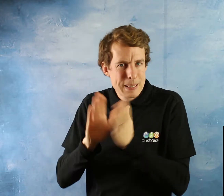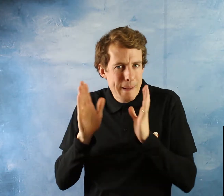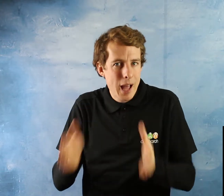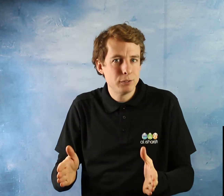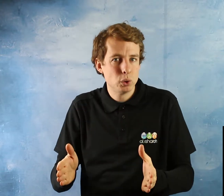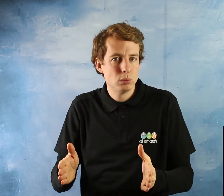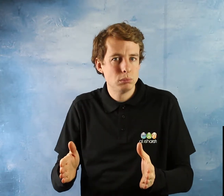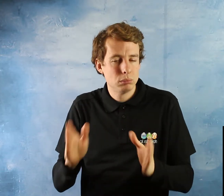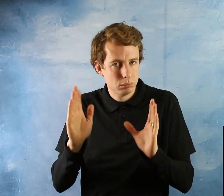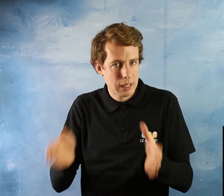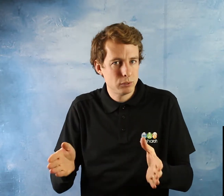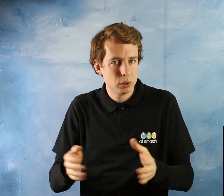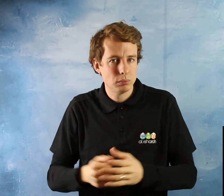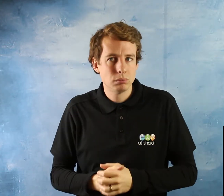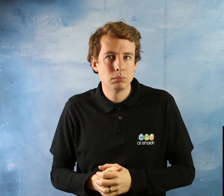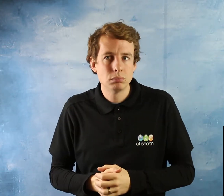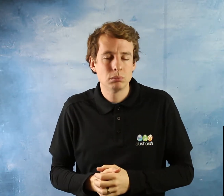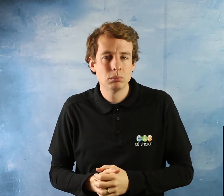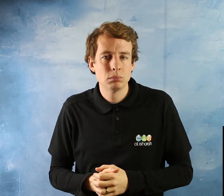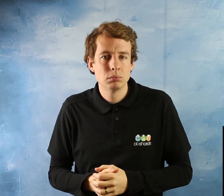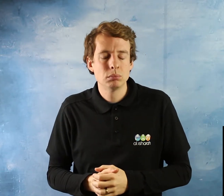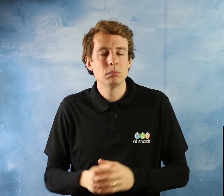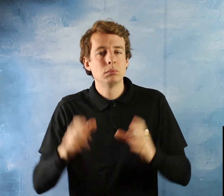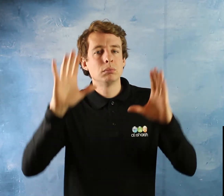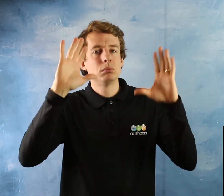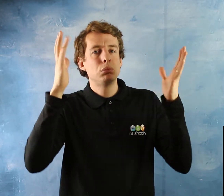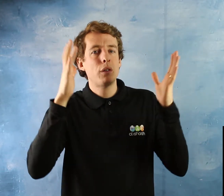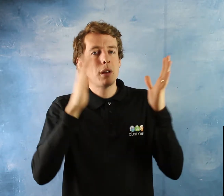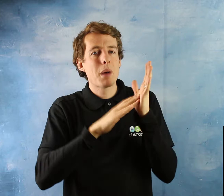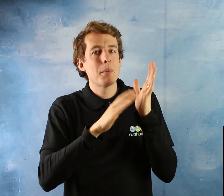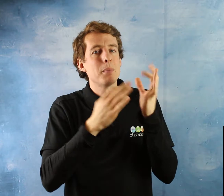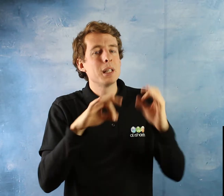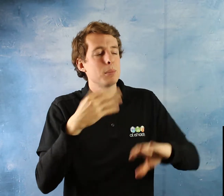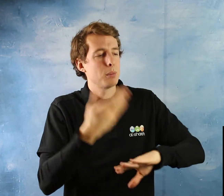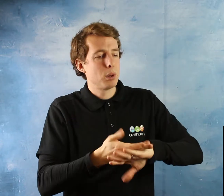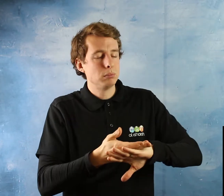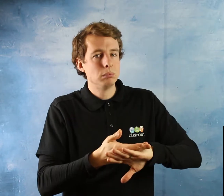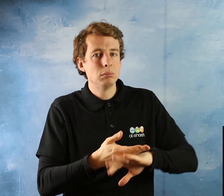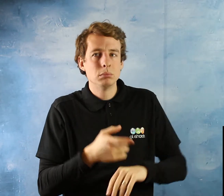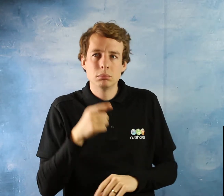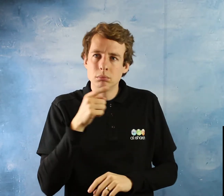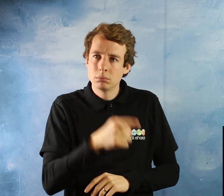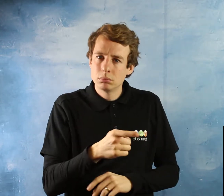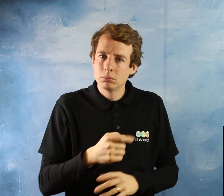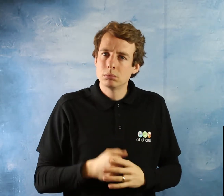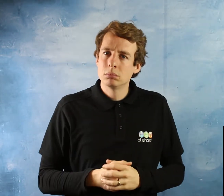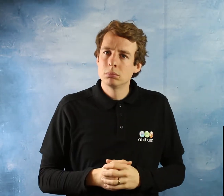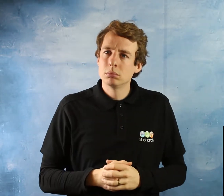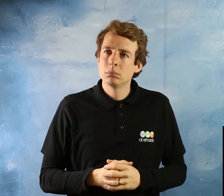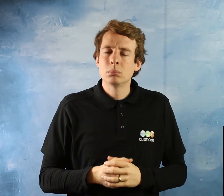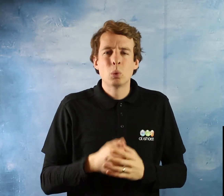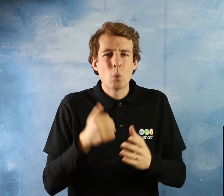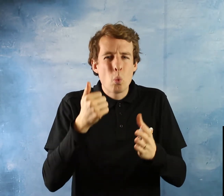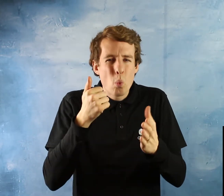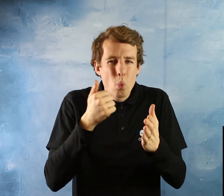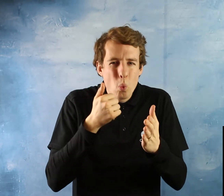Prophet sallallahu alaihi wasallam, وَخْفِدْ جَنَاحَكَ لِلْمُؤْمِنِينَ. O Prophet, and lower your wing to the believers. Even this